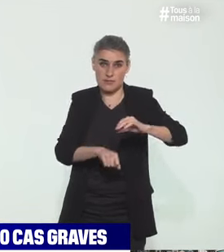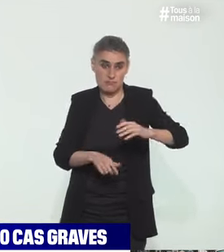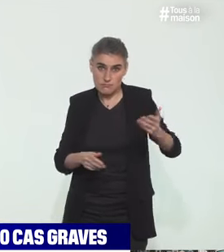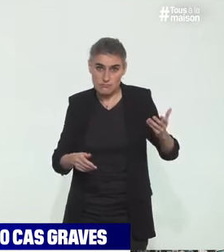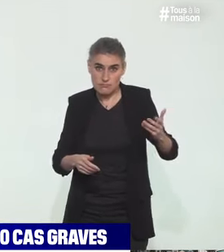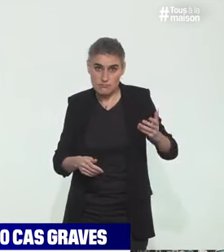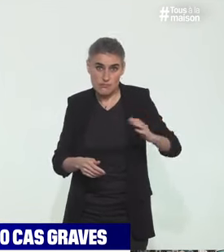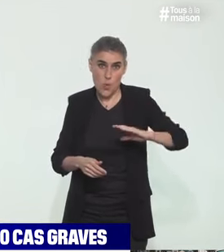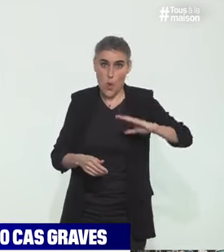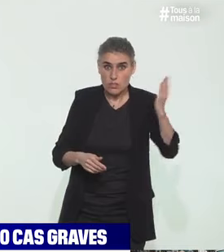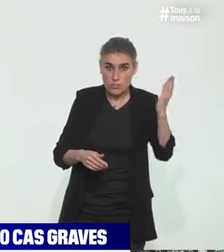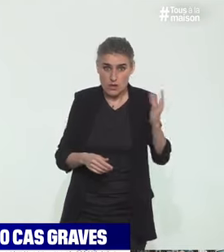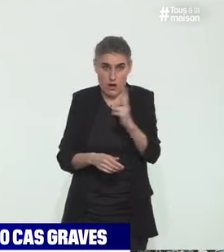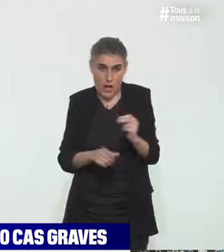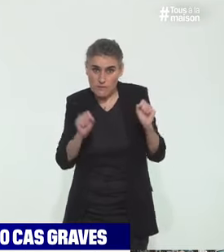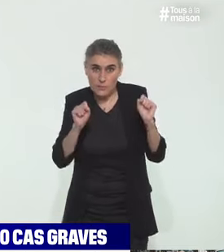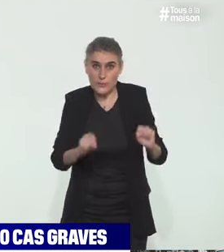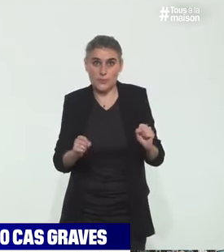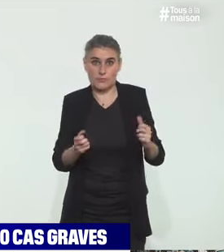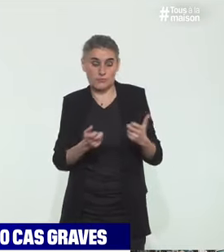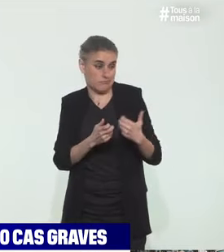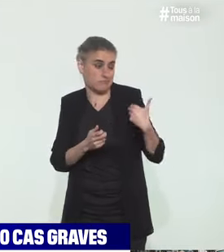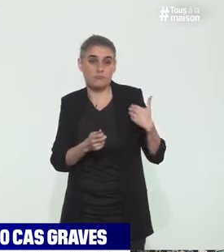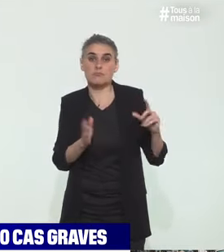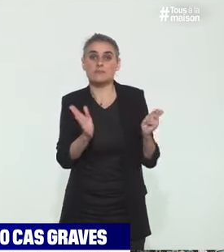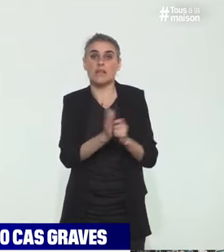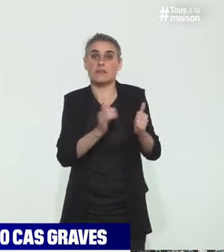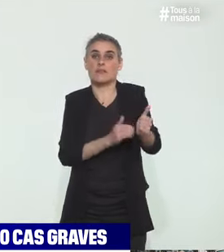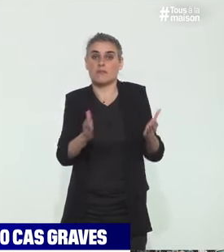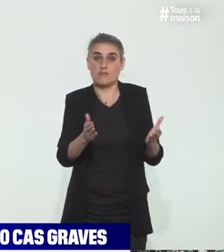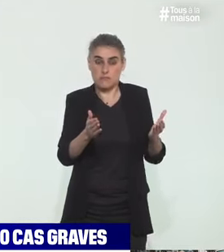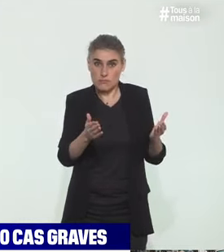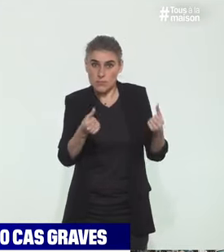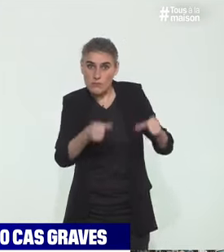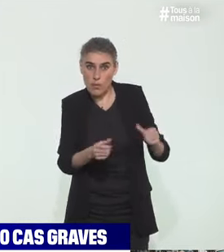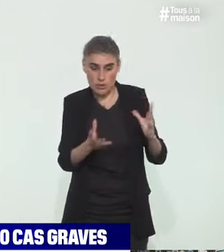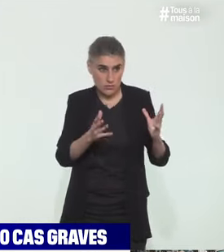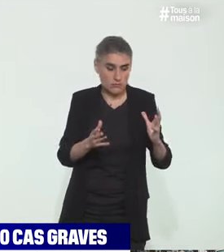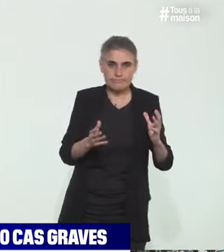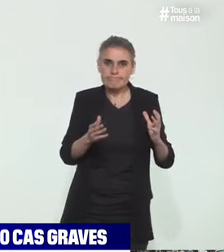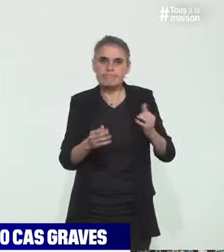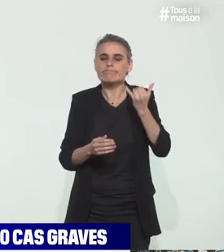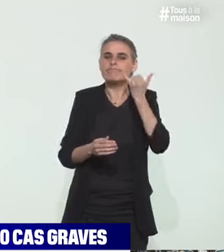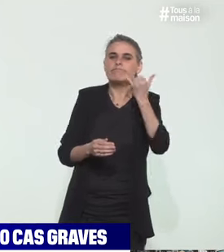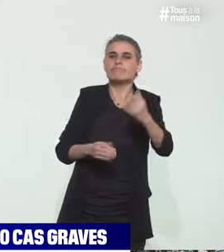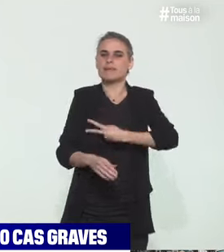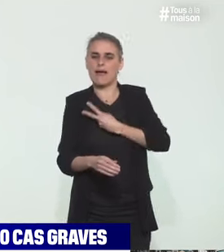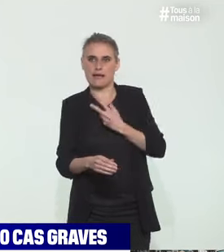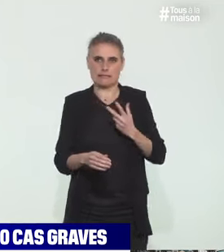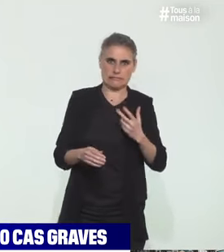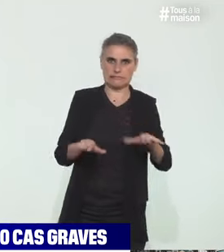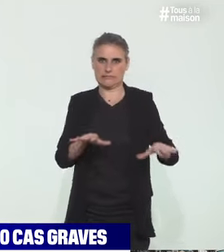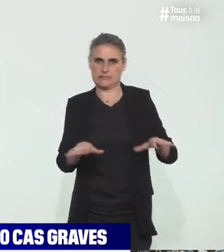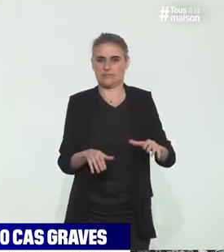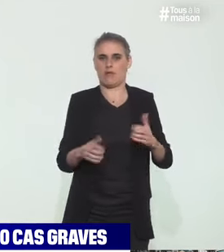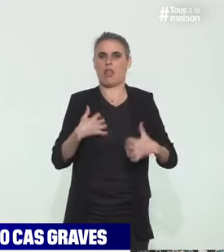ont potentiellement été, pendant le confinement, à distance du système de soins. L'approche régionale est cohérente